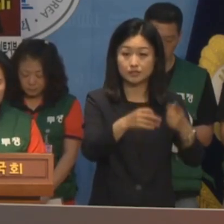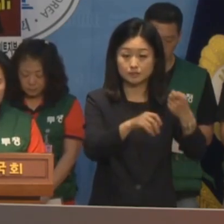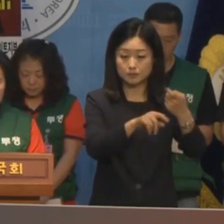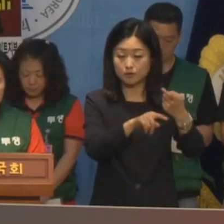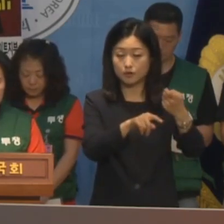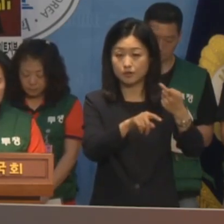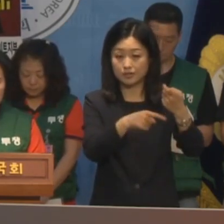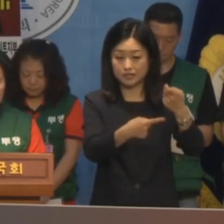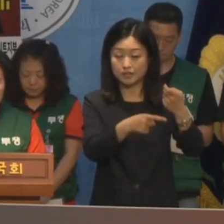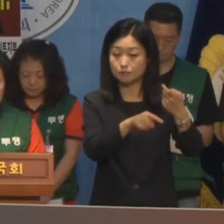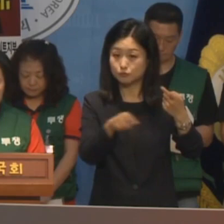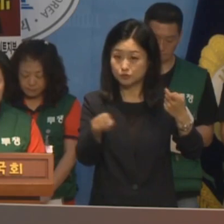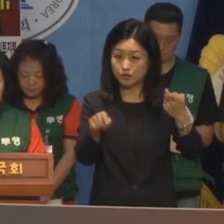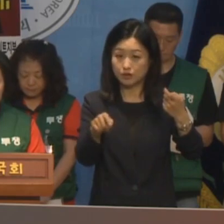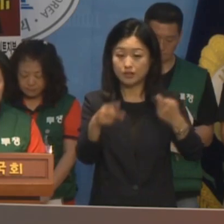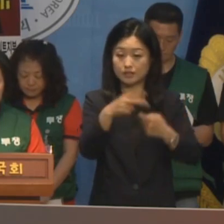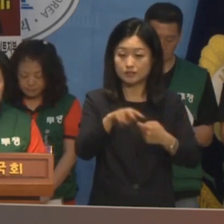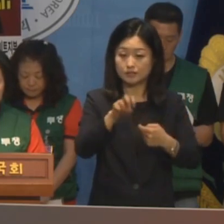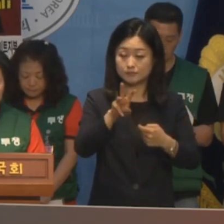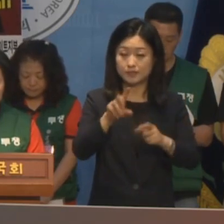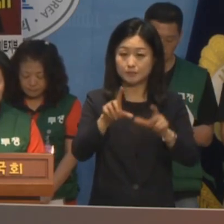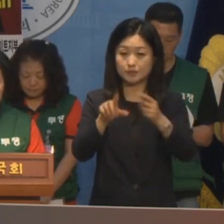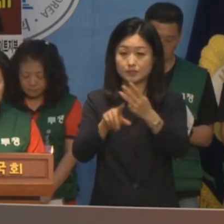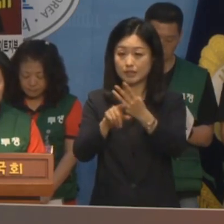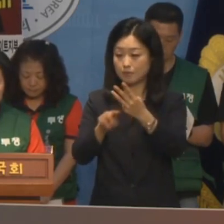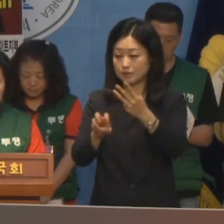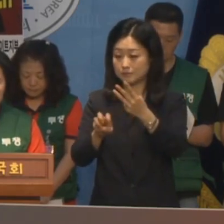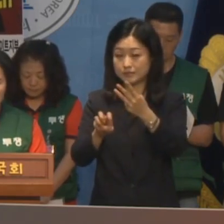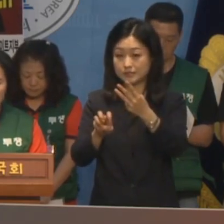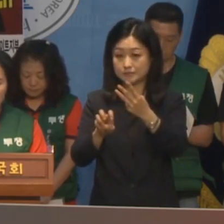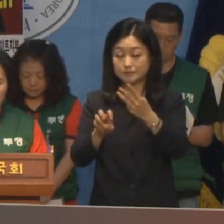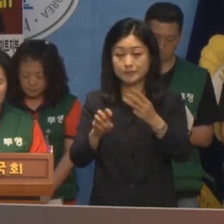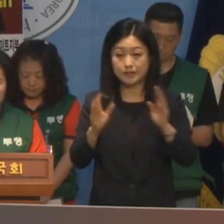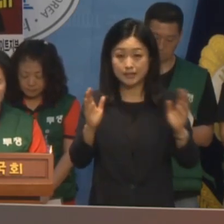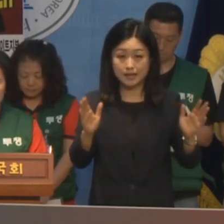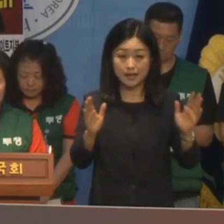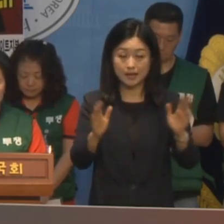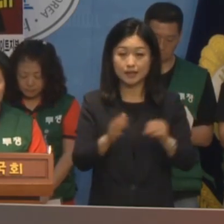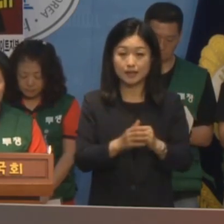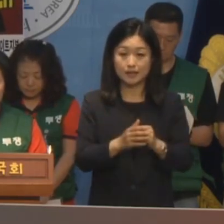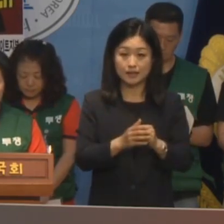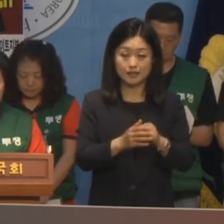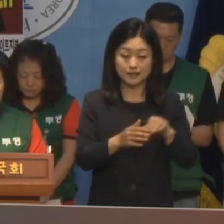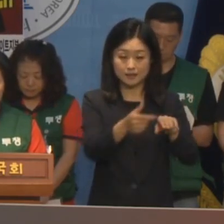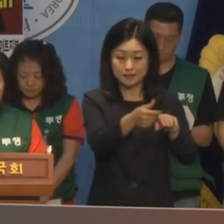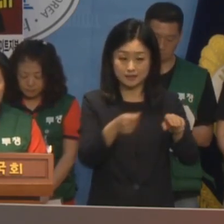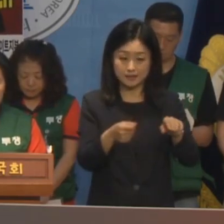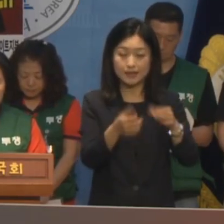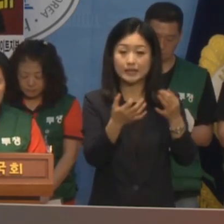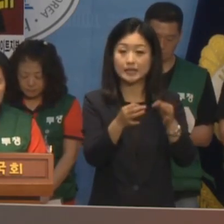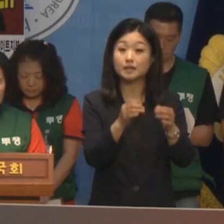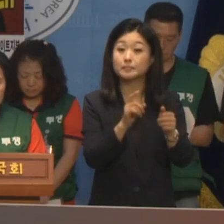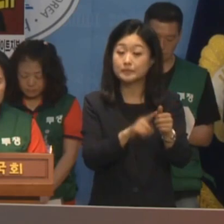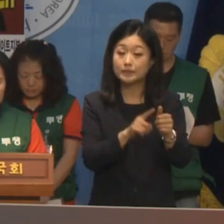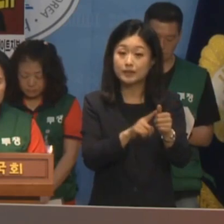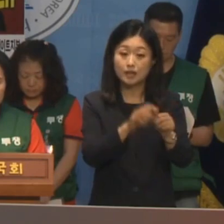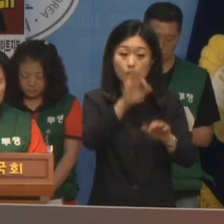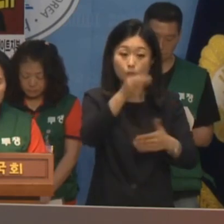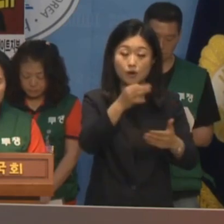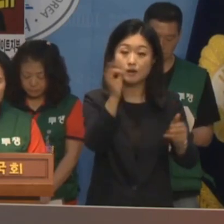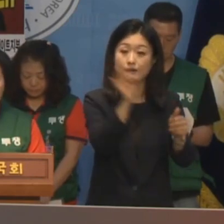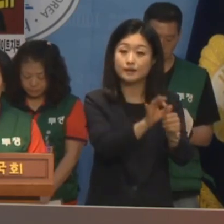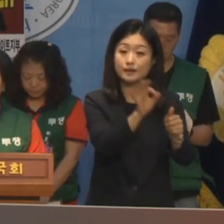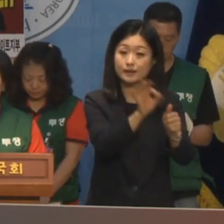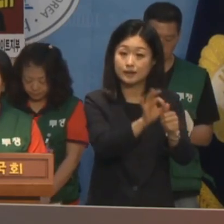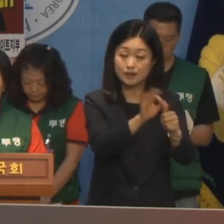1일부터 지난 2023년 3월 31일까지 요금수납원 김땡희에게 매달 급여를